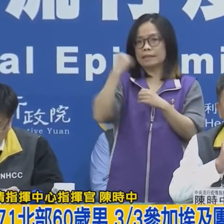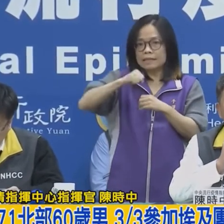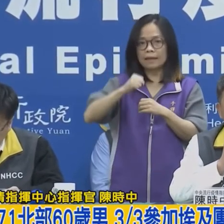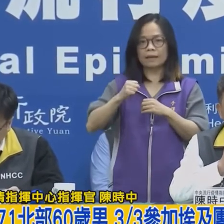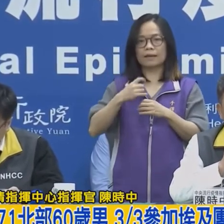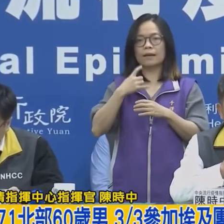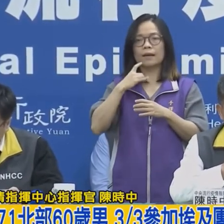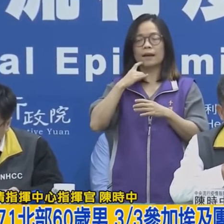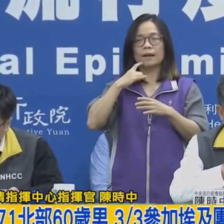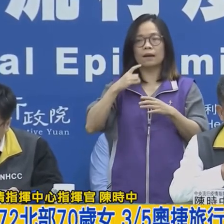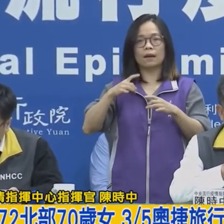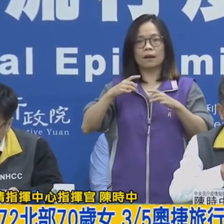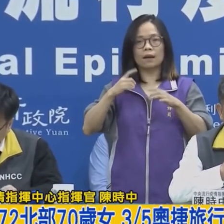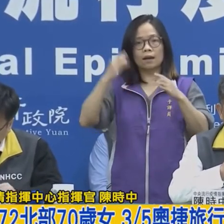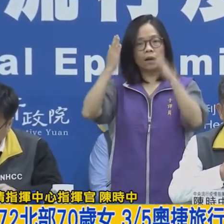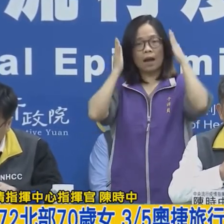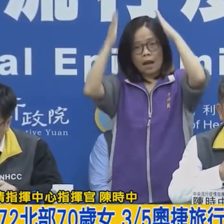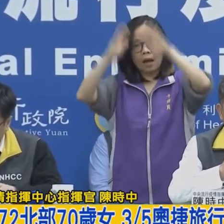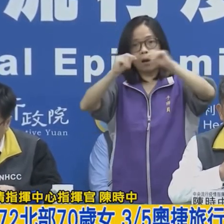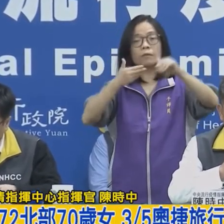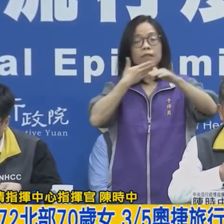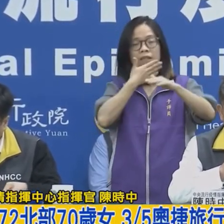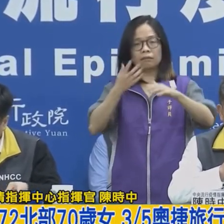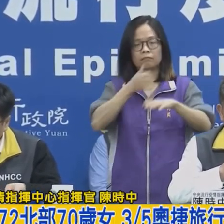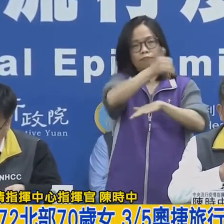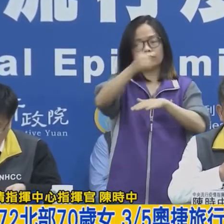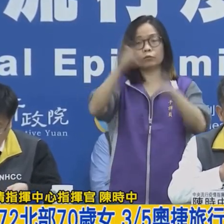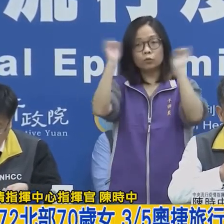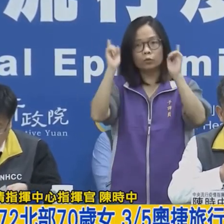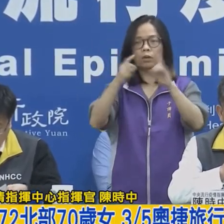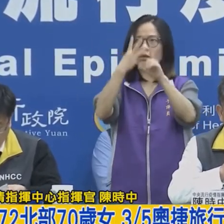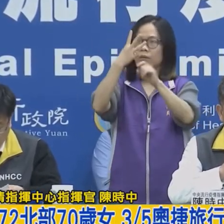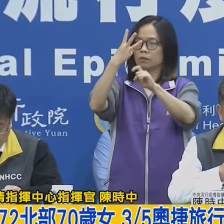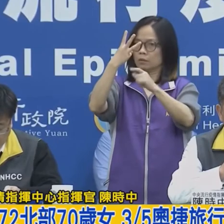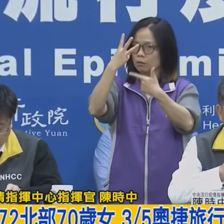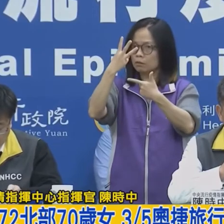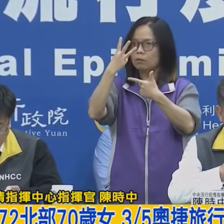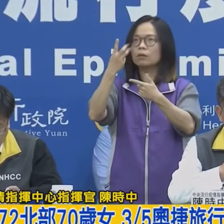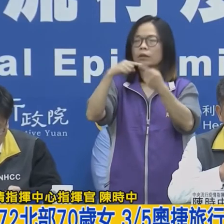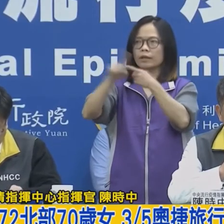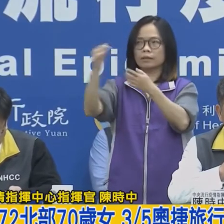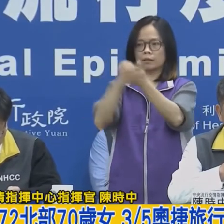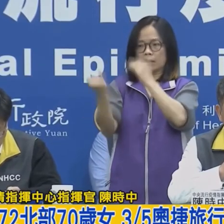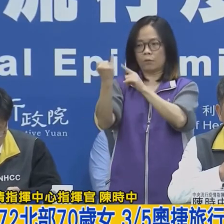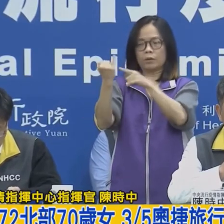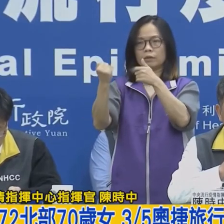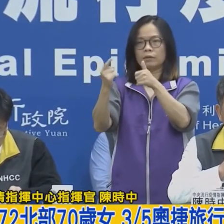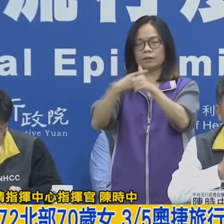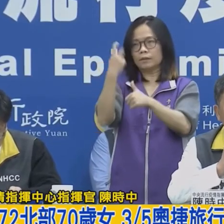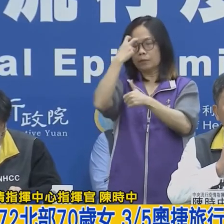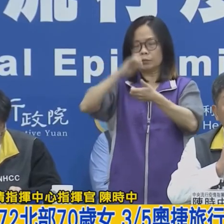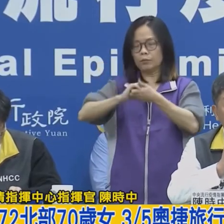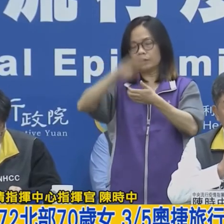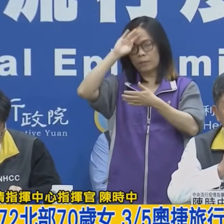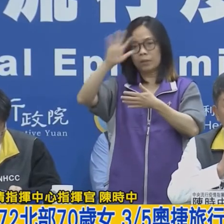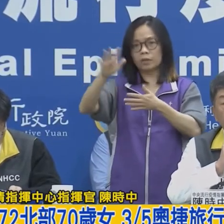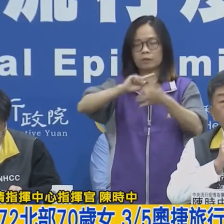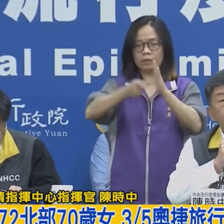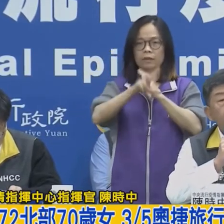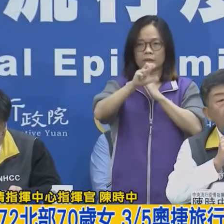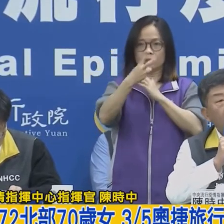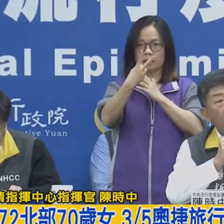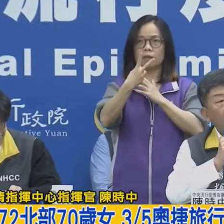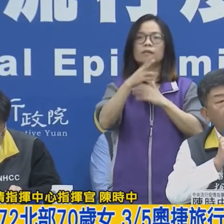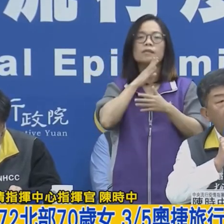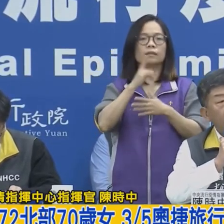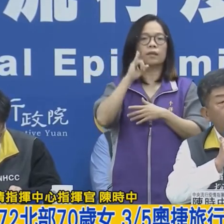奥地利，那是3月16号，应该是他女儿先确诊，然后今天他72案例是他妈